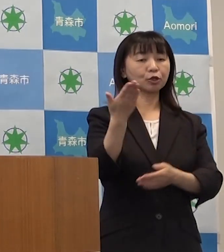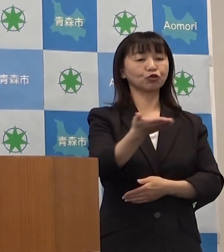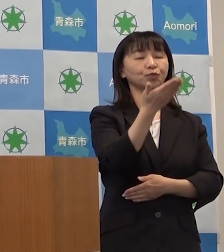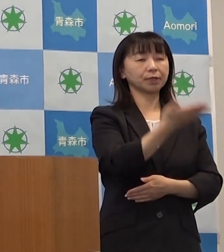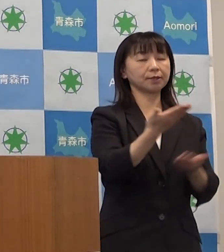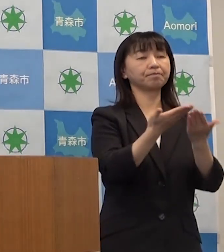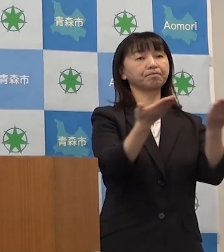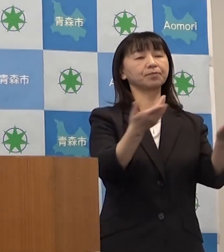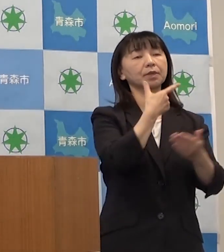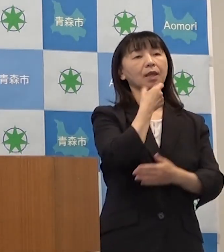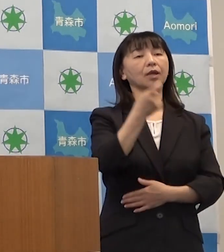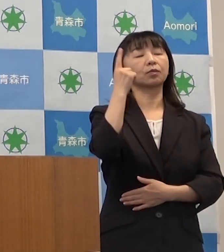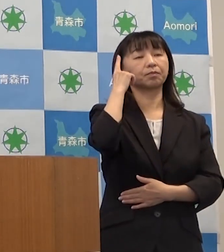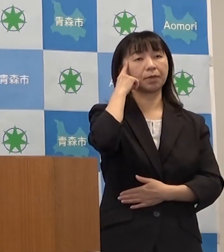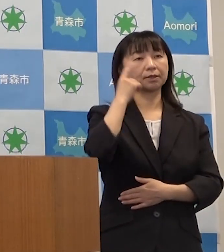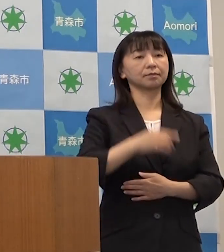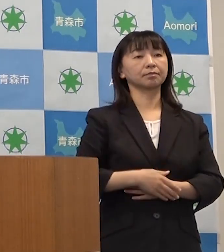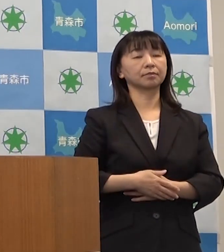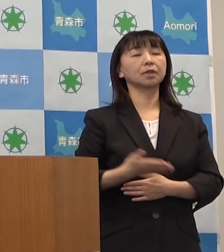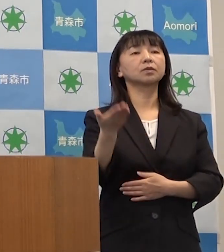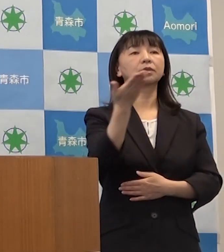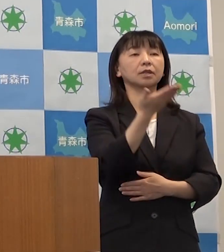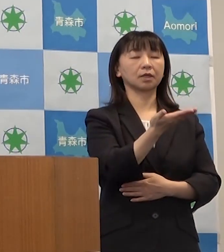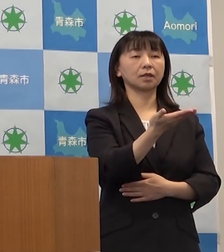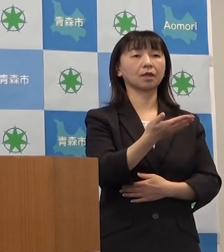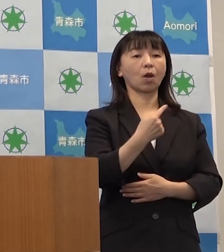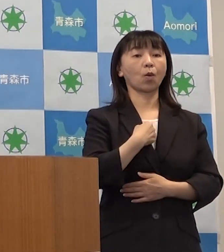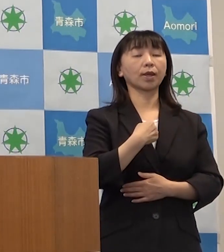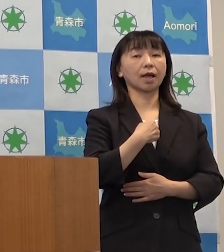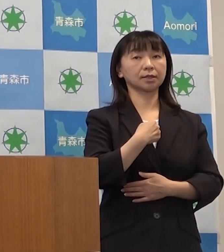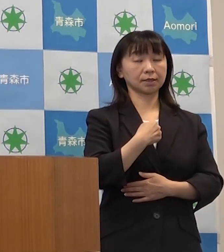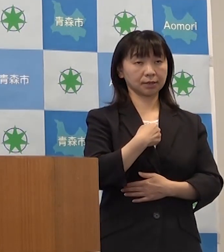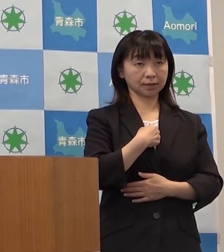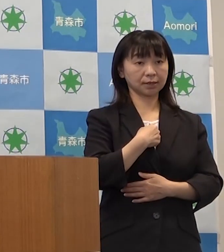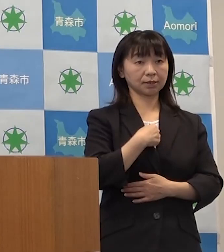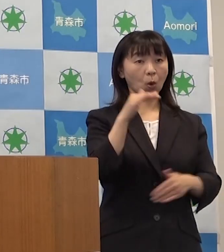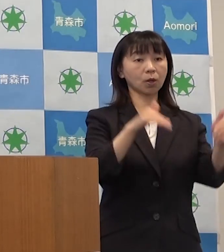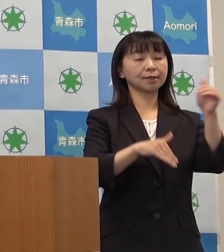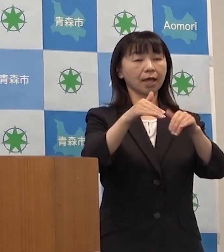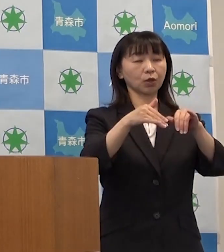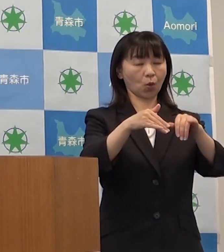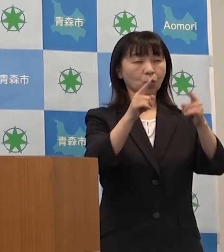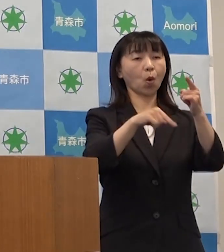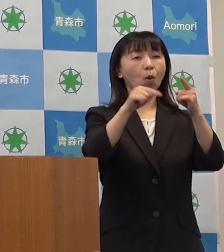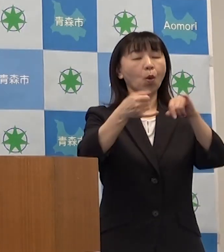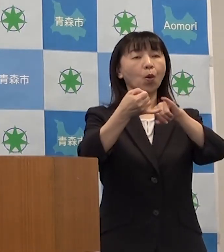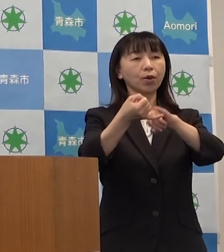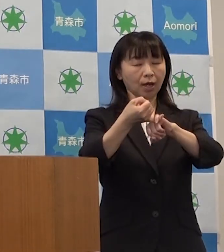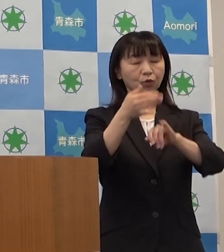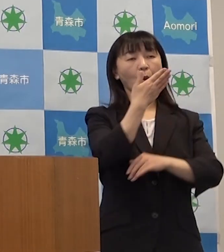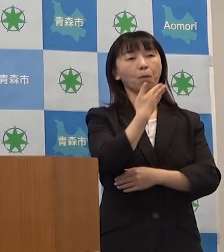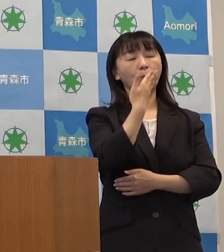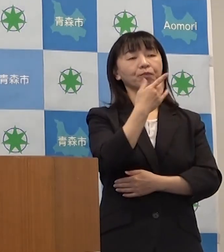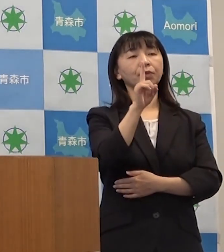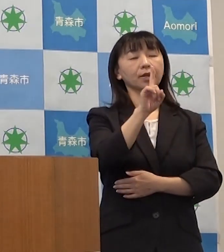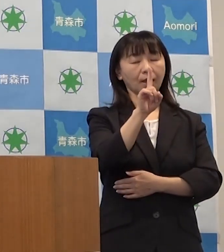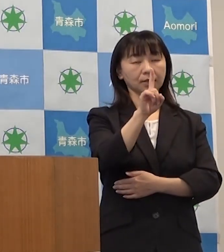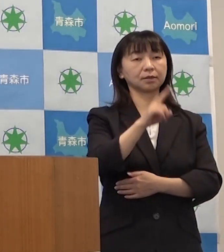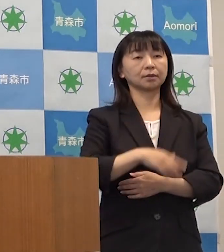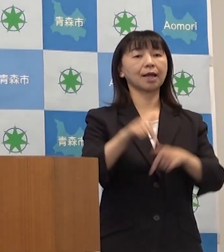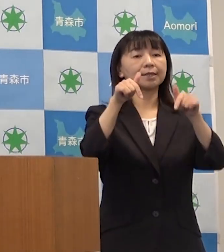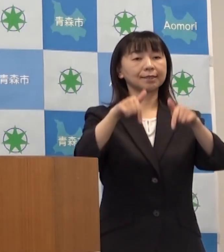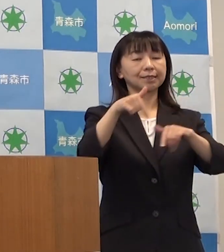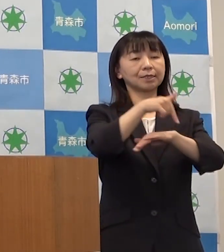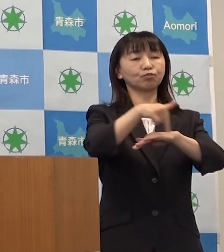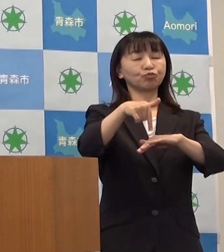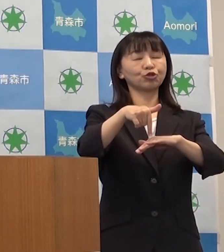いります。次に私の選挙公約である重点政策の一つであります西